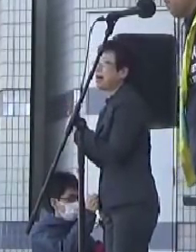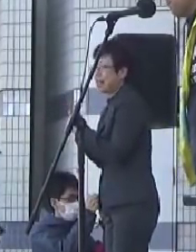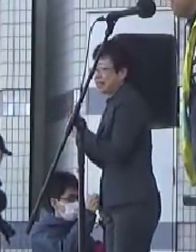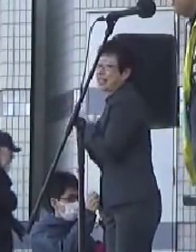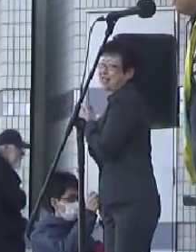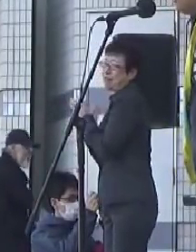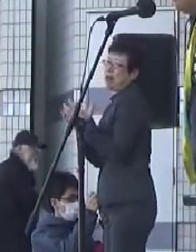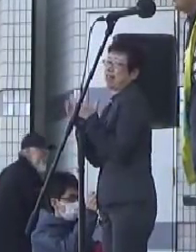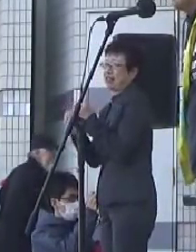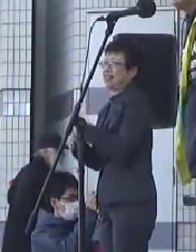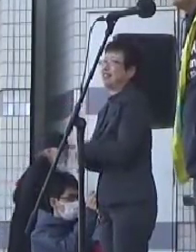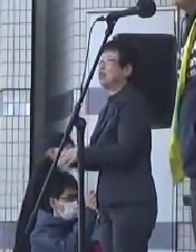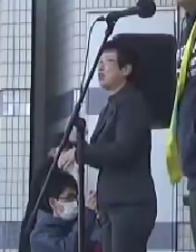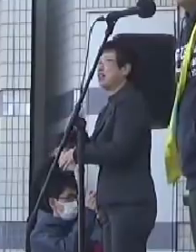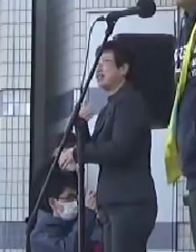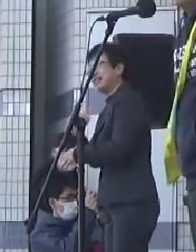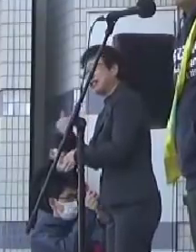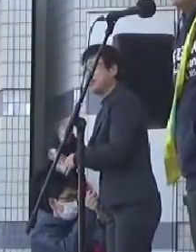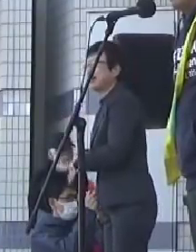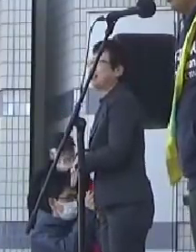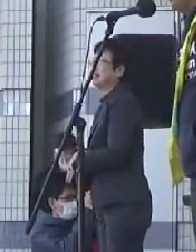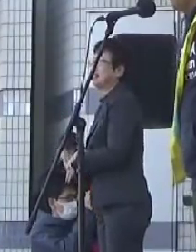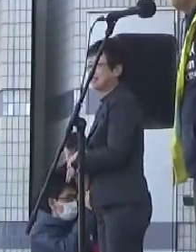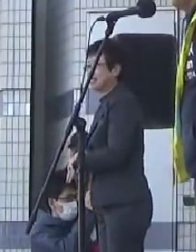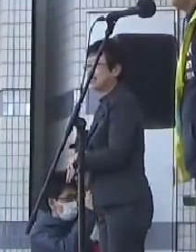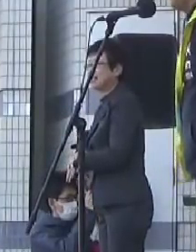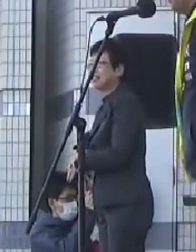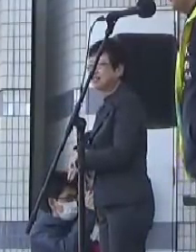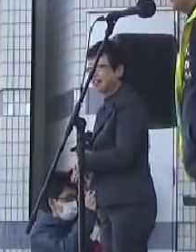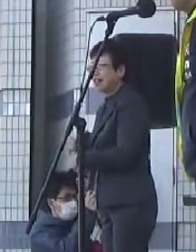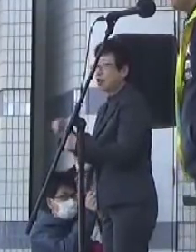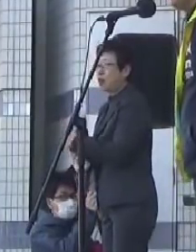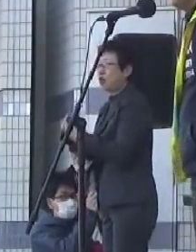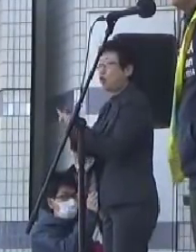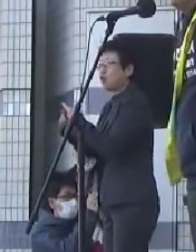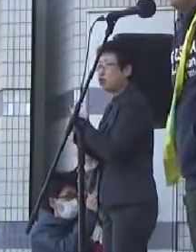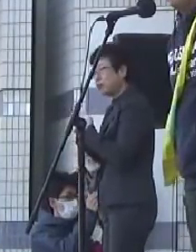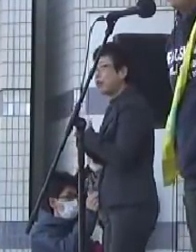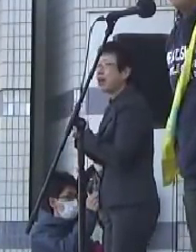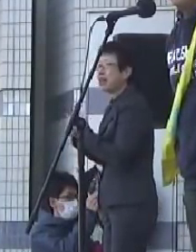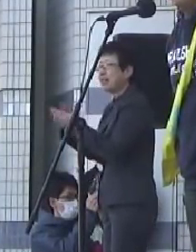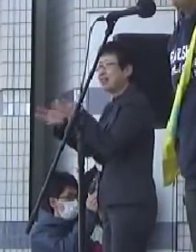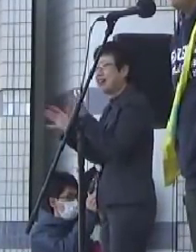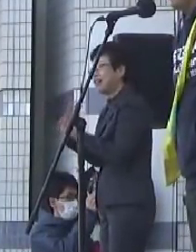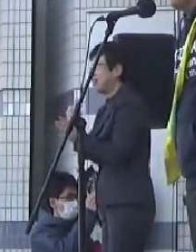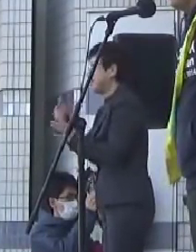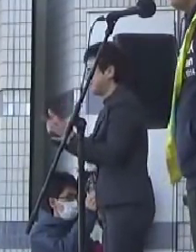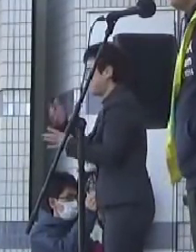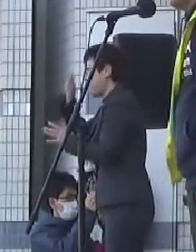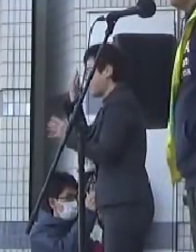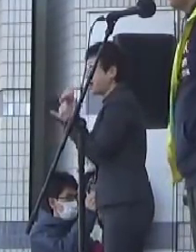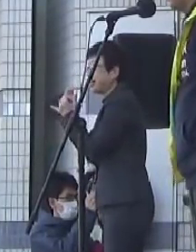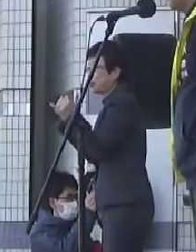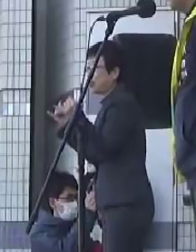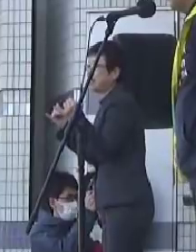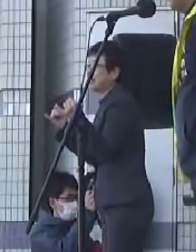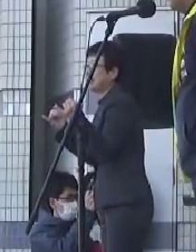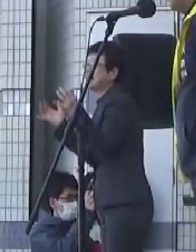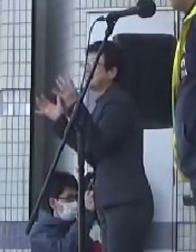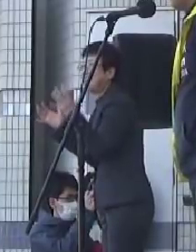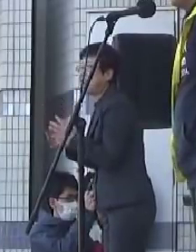ン隊です。私たちは、各労働組合、民主団体の、若い年齢層